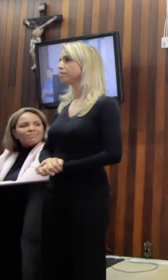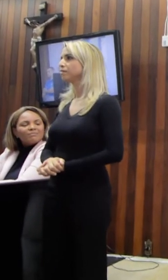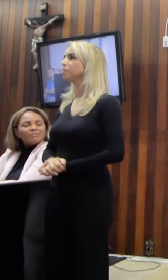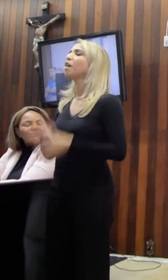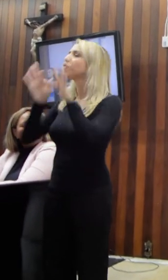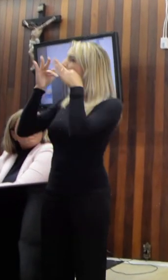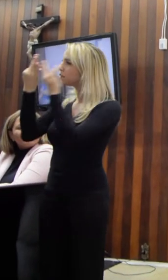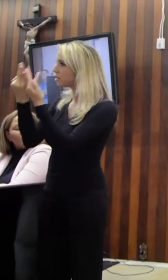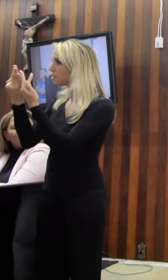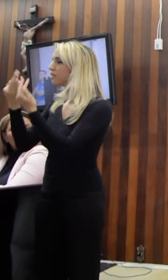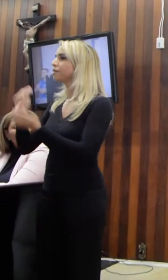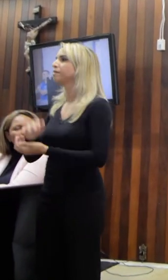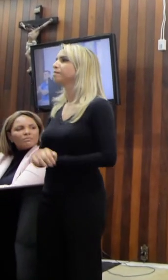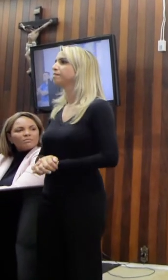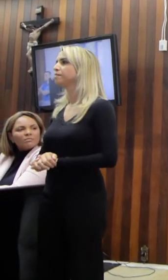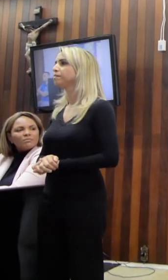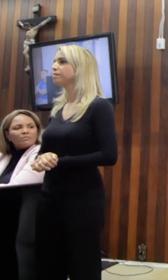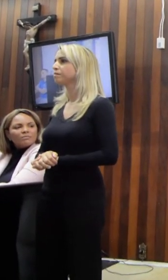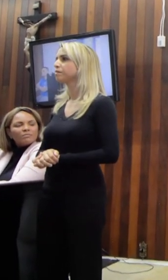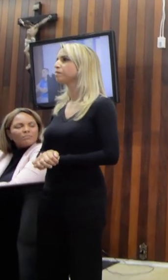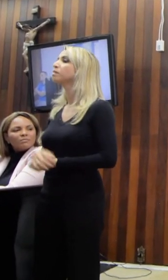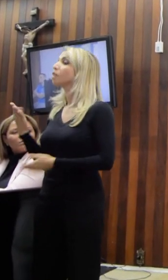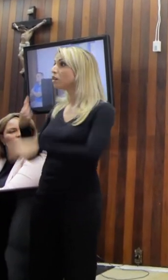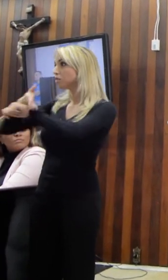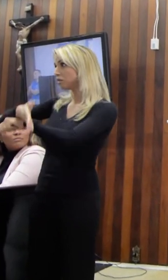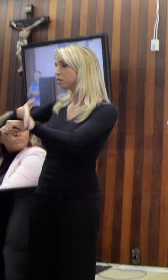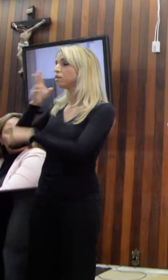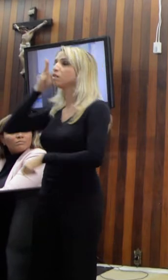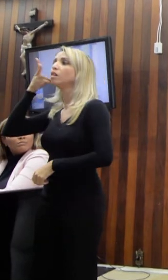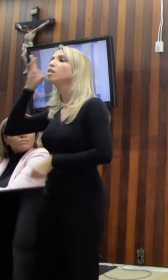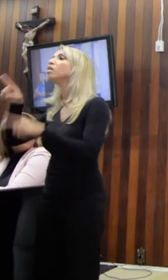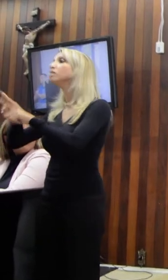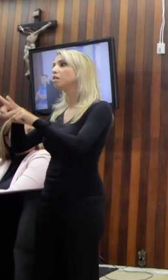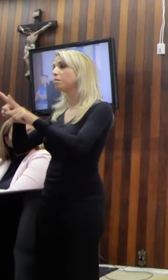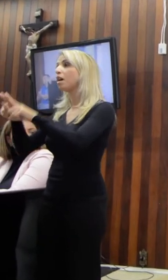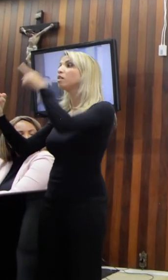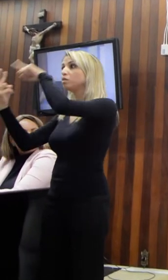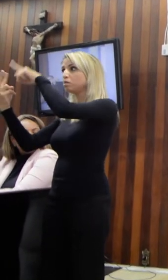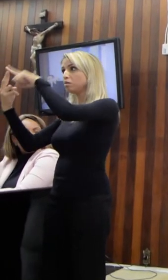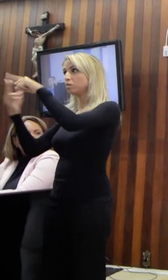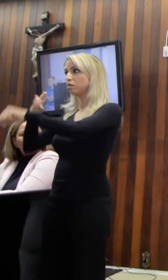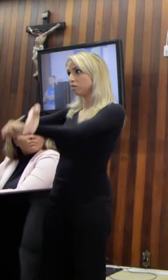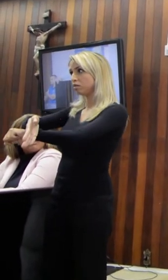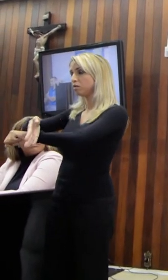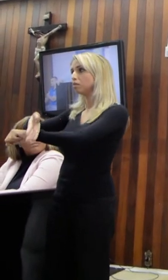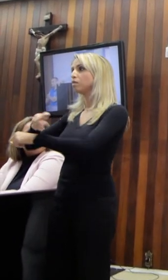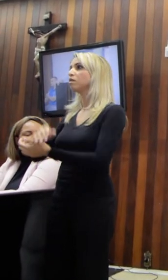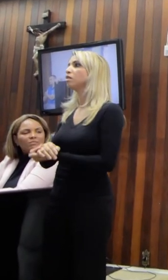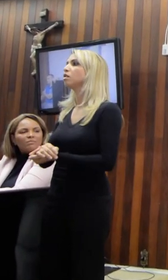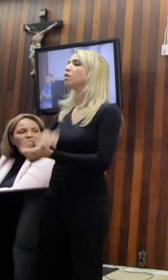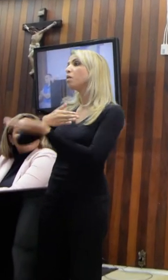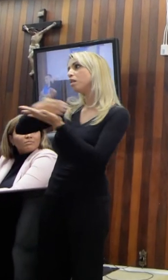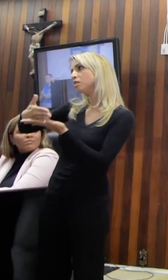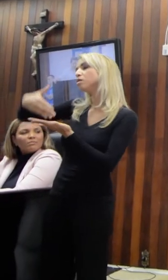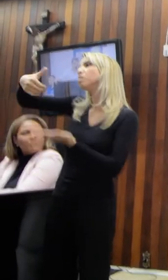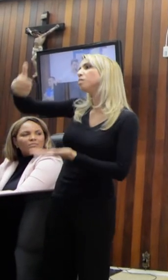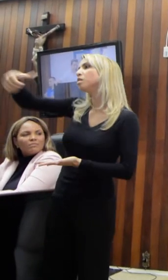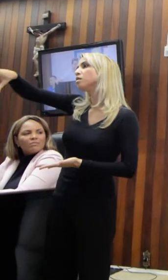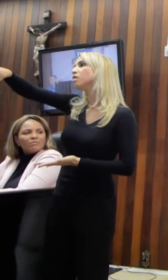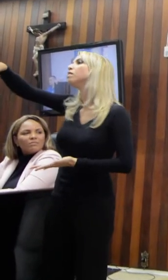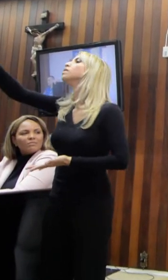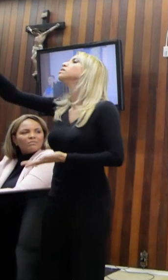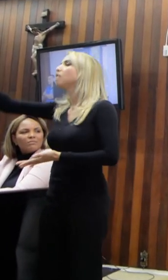sua família. Eleito vereador por dois mandatos, no período de